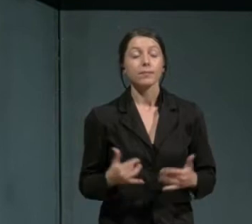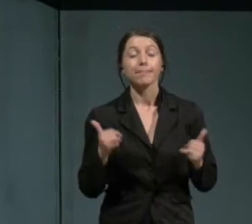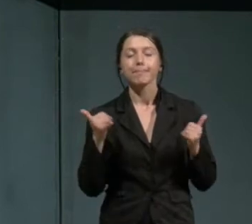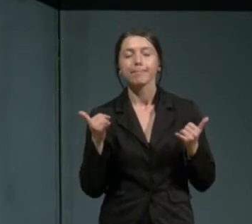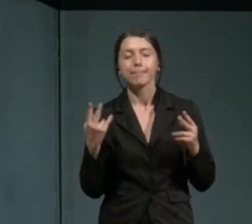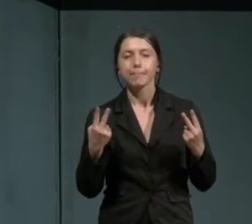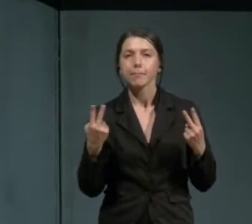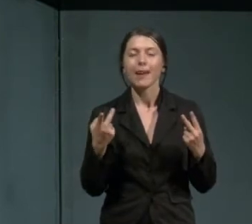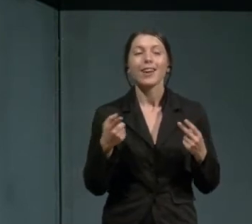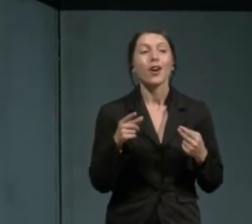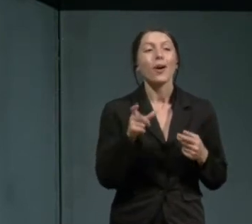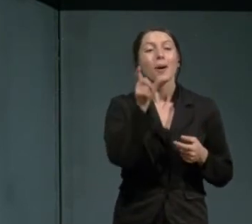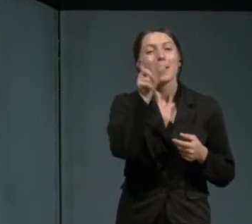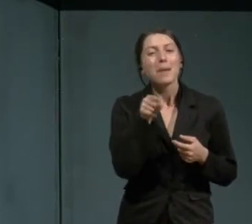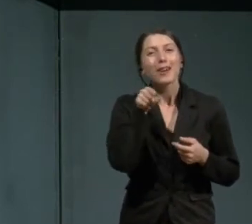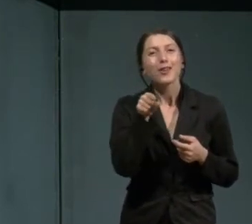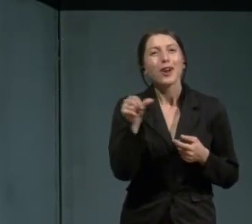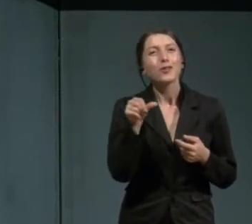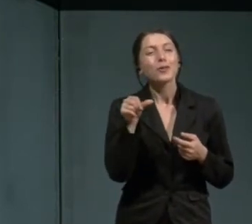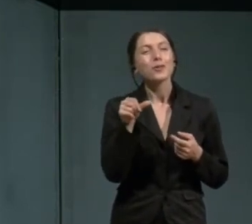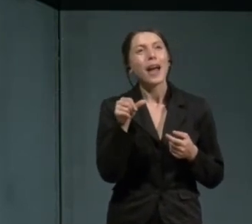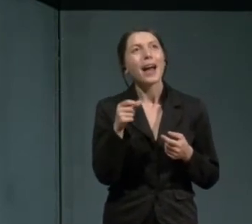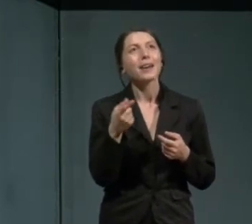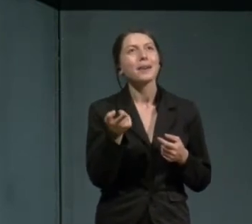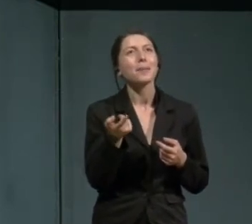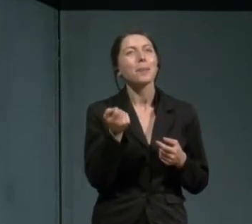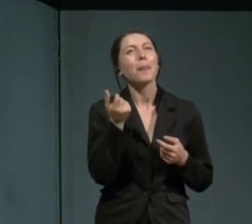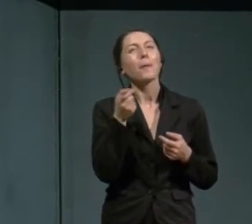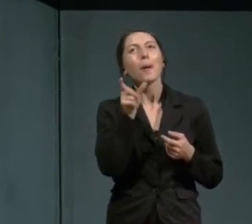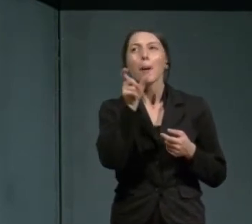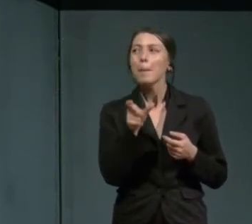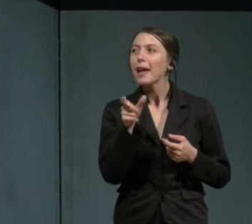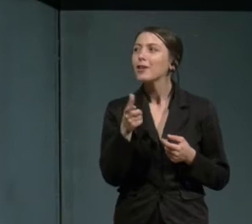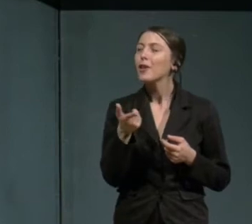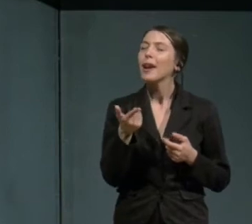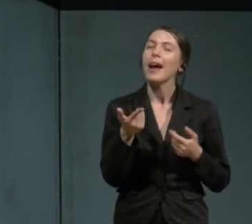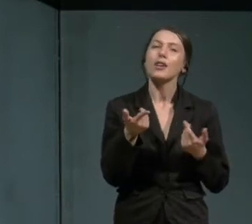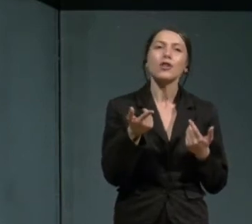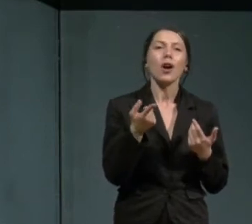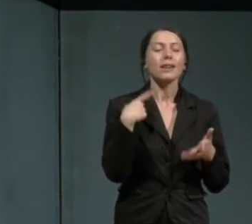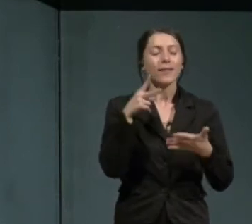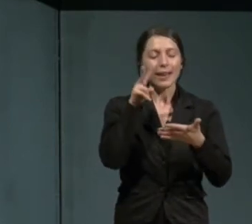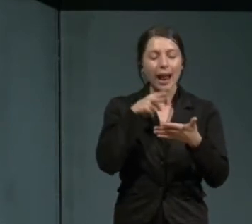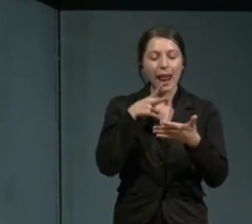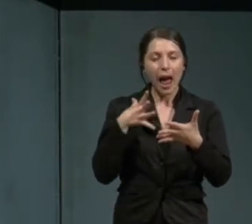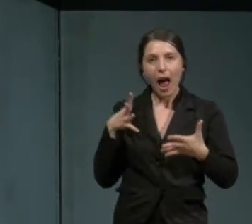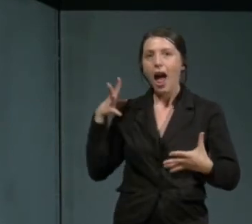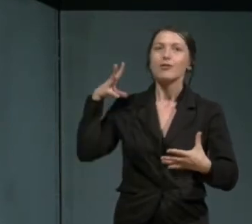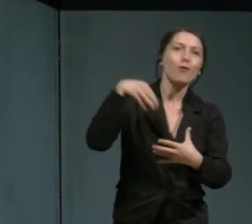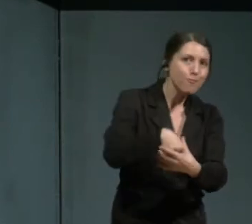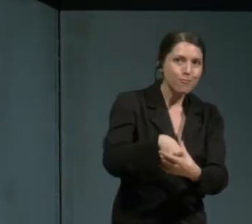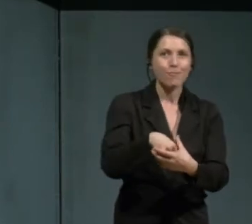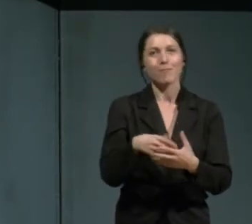sì infatti il personaggio di susan nel personaggio attraverso il quale il lettore entra all'interno del gruppo